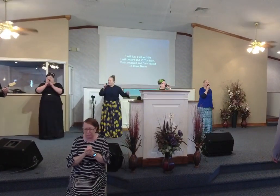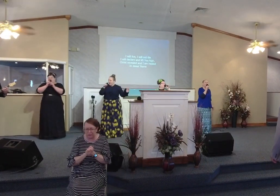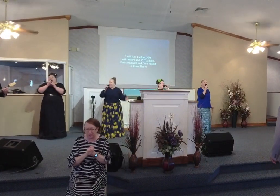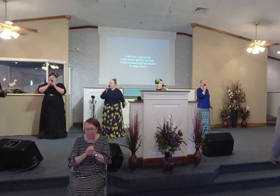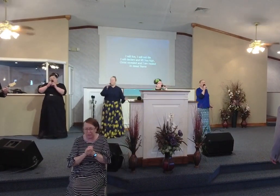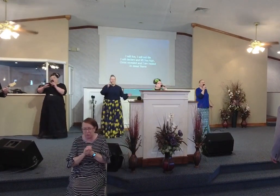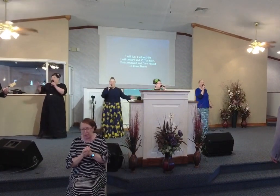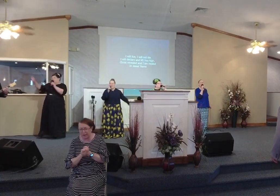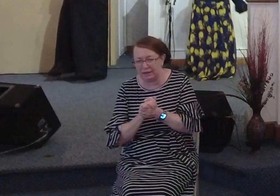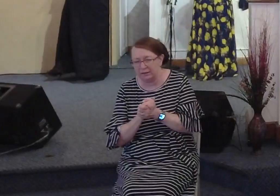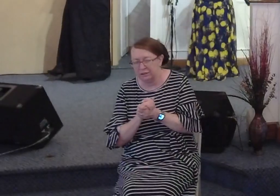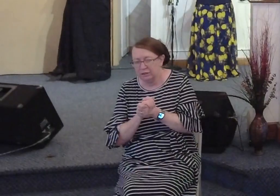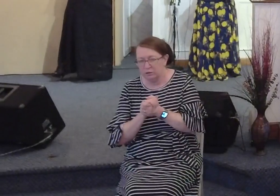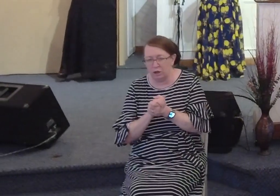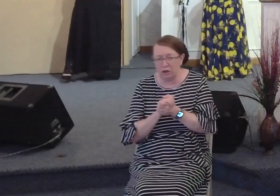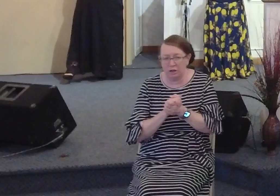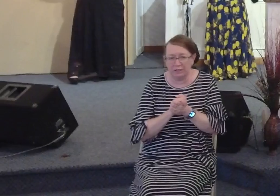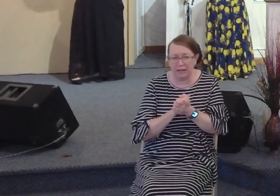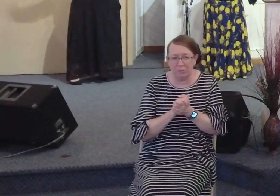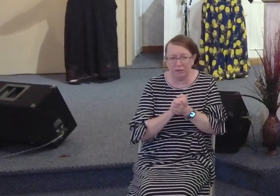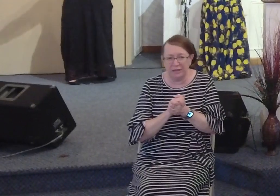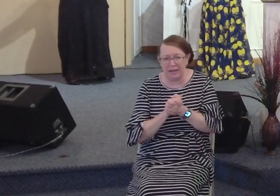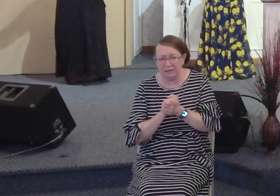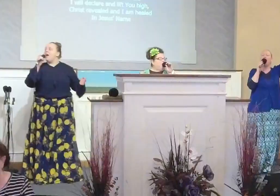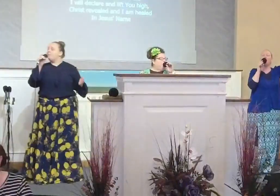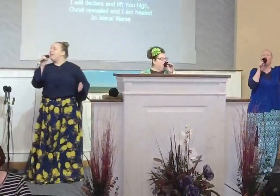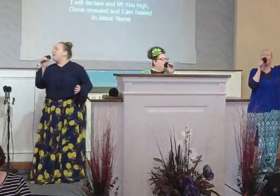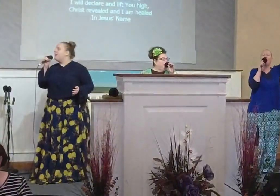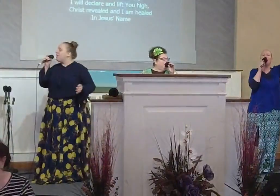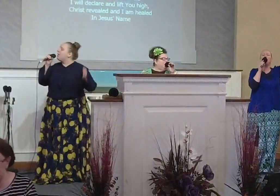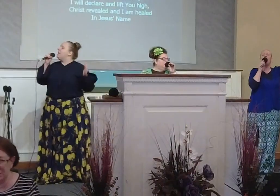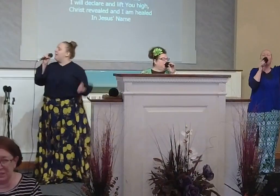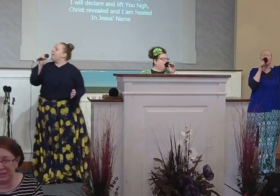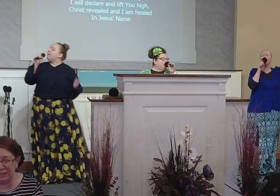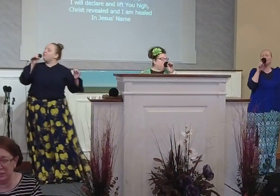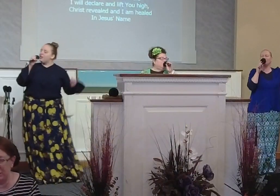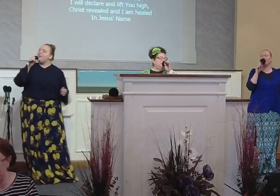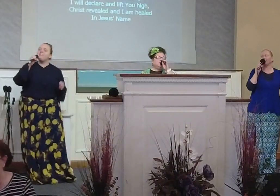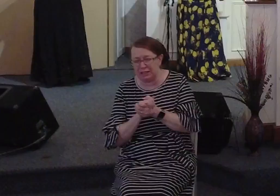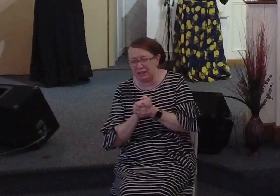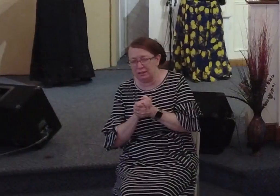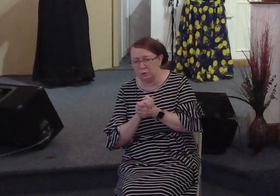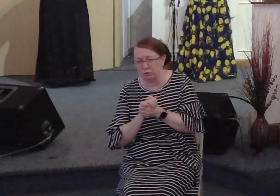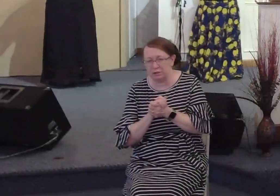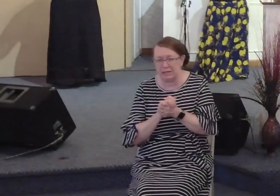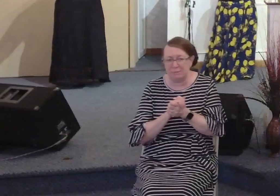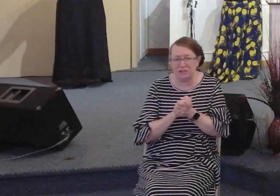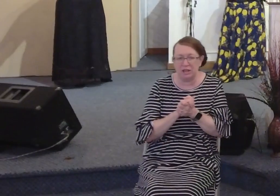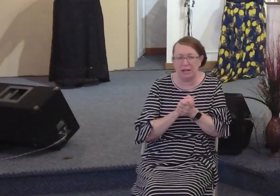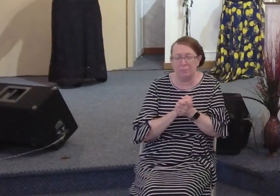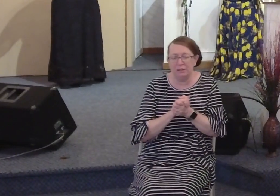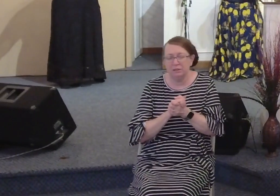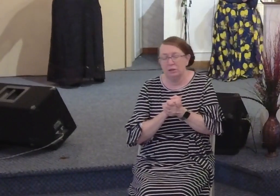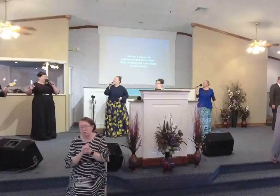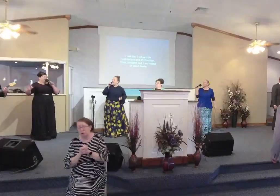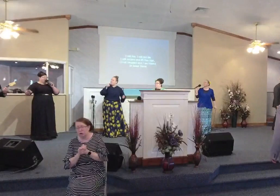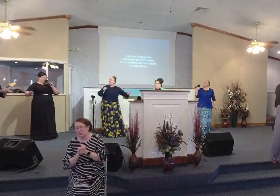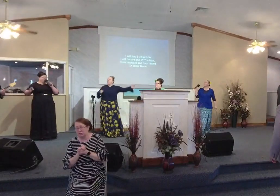voy a levantar por Dios. Yo soy salvo en el nombre de Cristo.